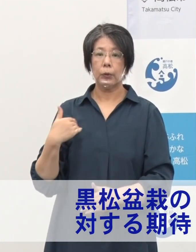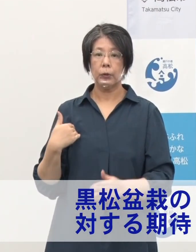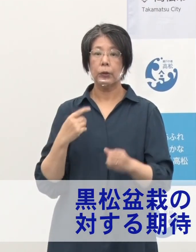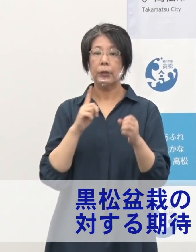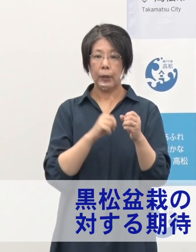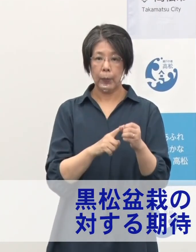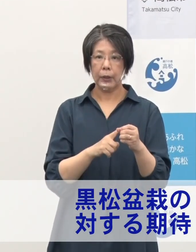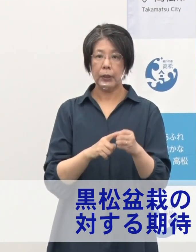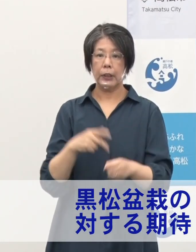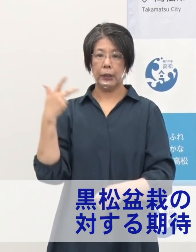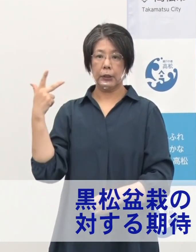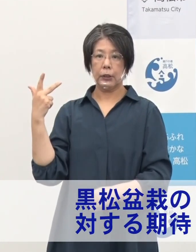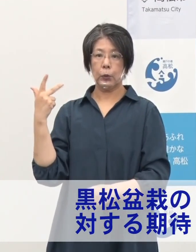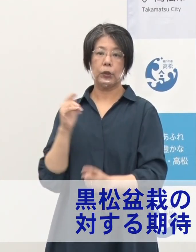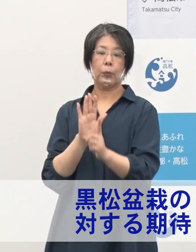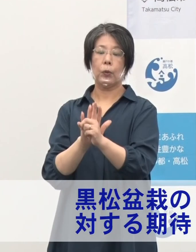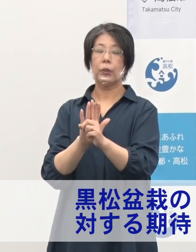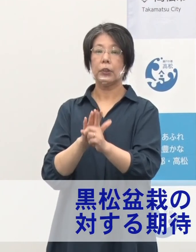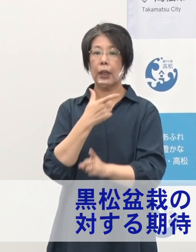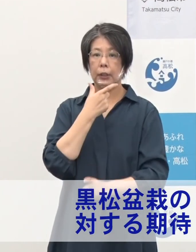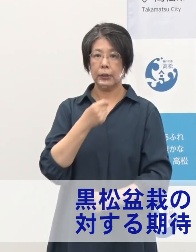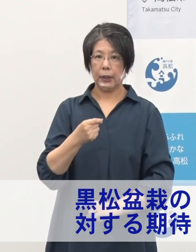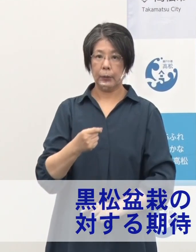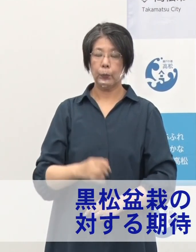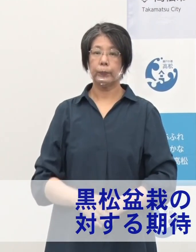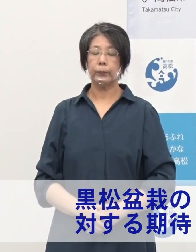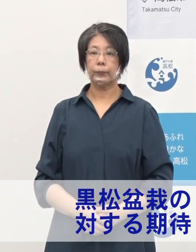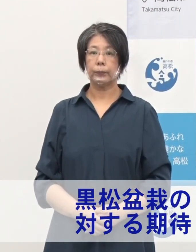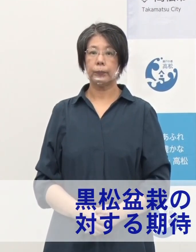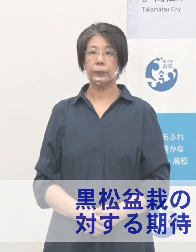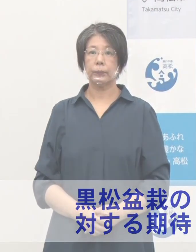腰支援をしていきたいというふうに思っております